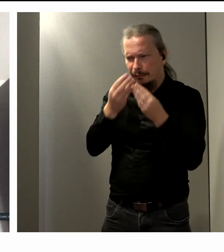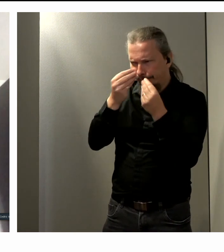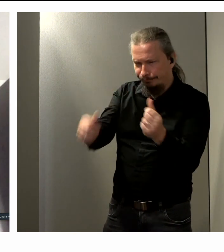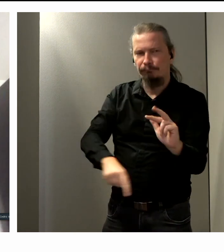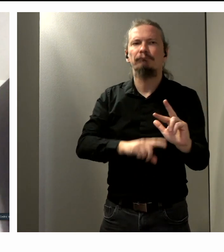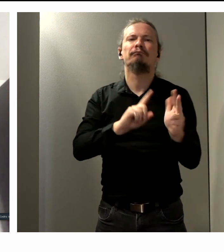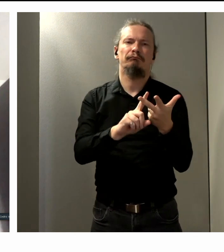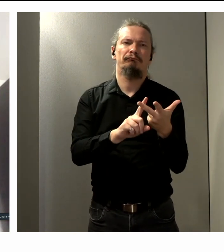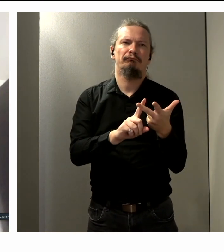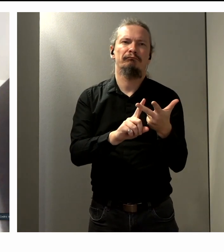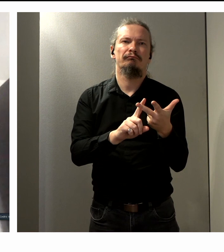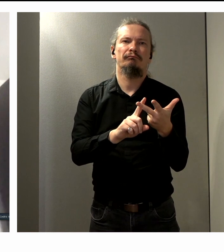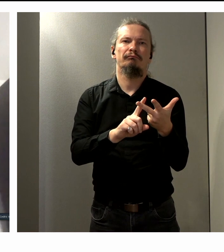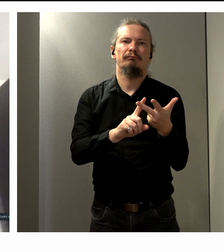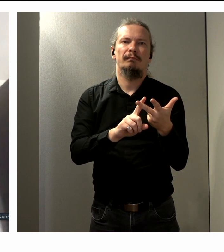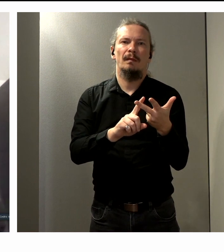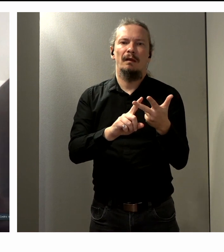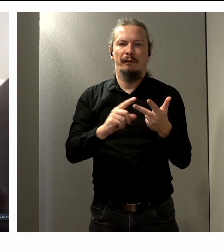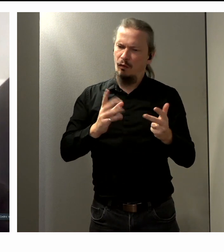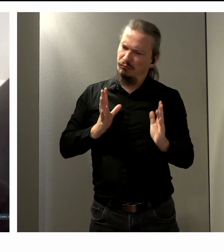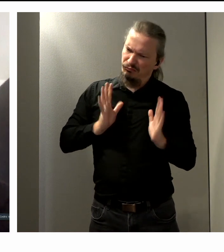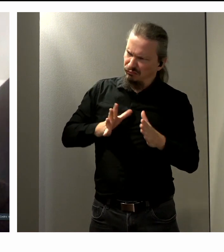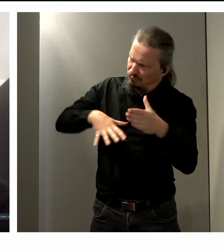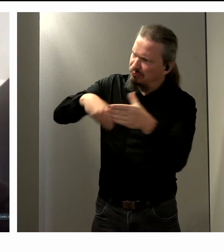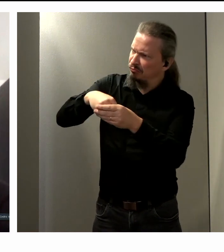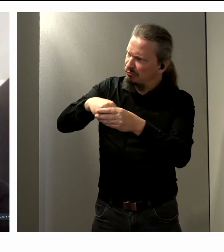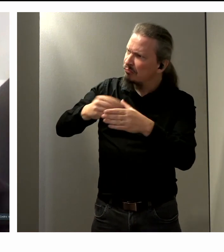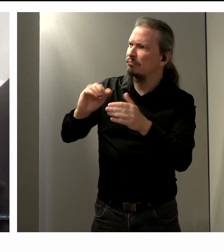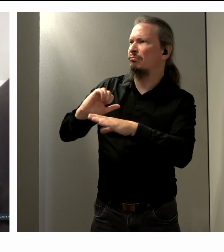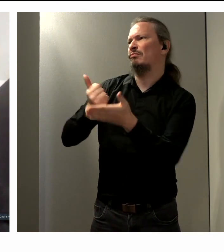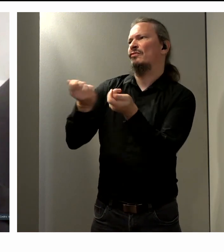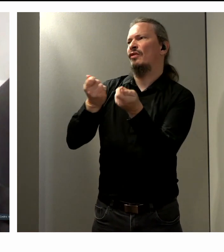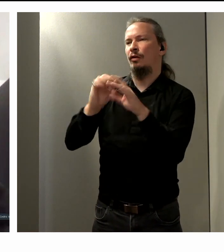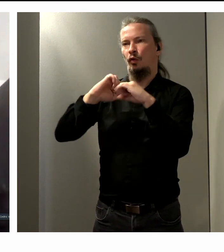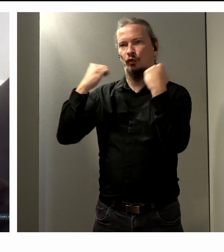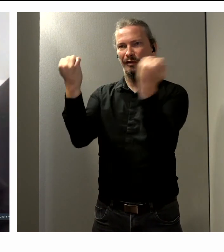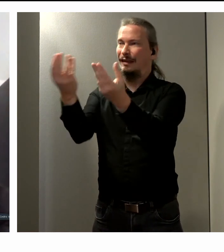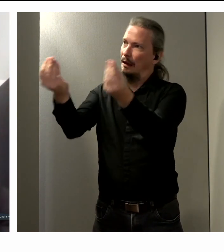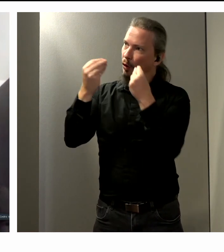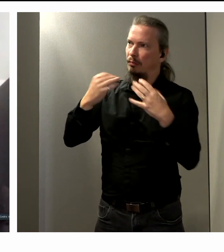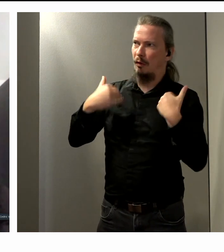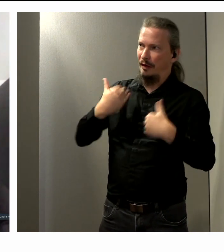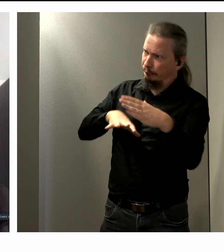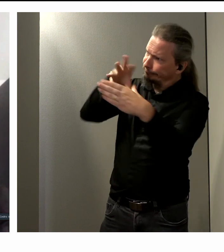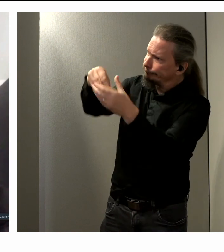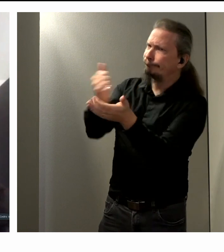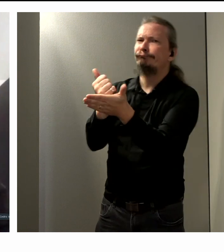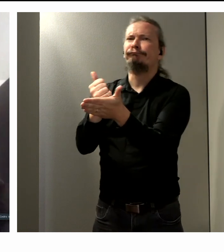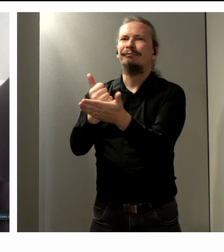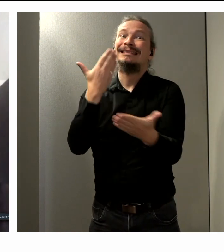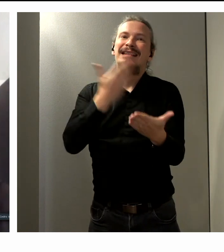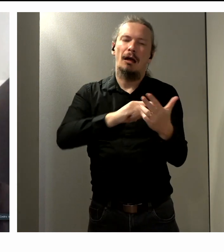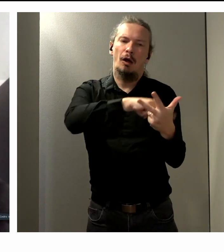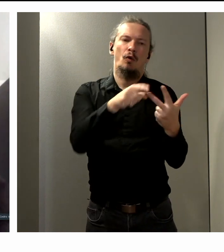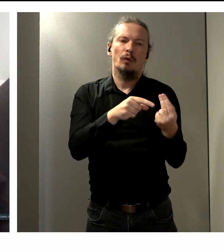perception, et le fait qu'il y a la prise de responsabilité et le devoir que nous avons pour la société de donner des éléments de gouvernance à nos personnes en